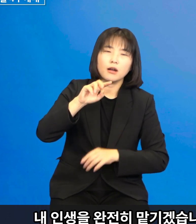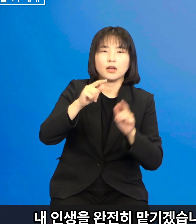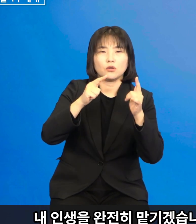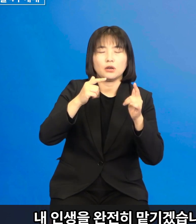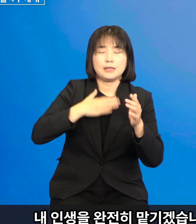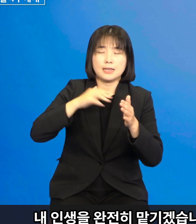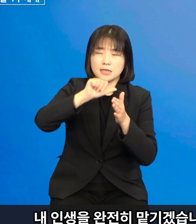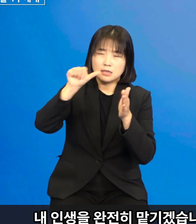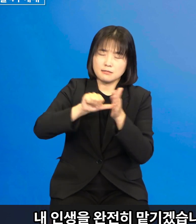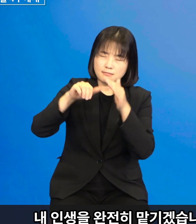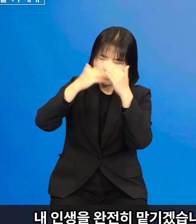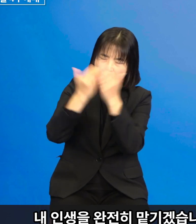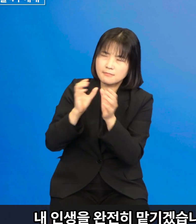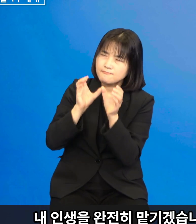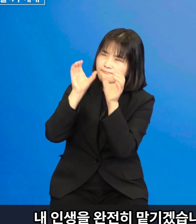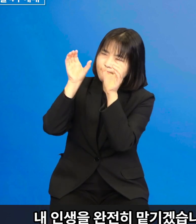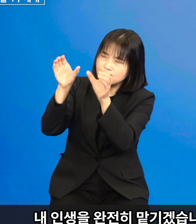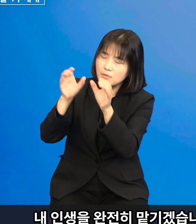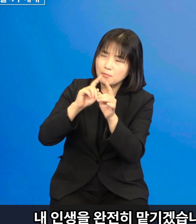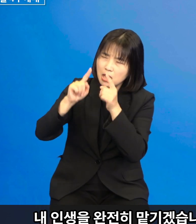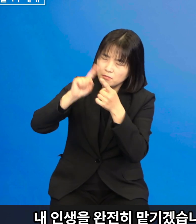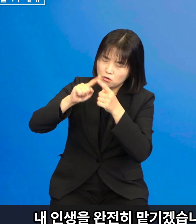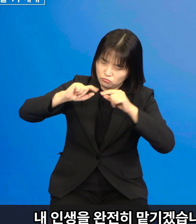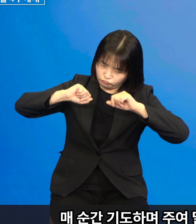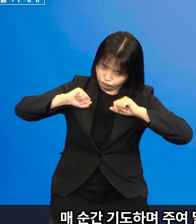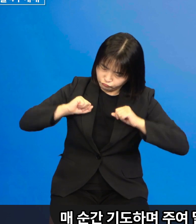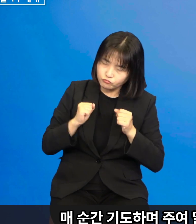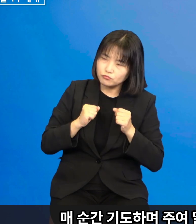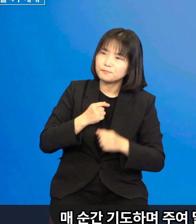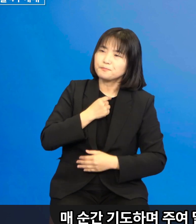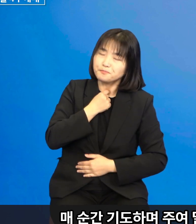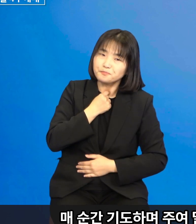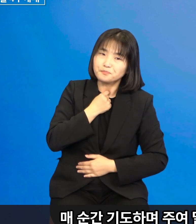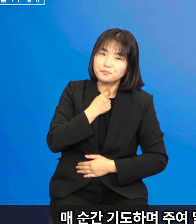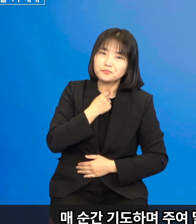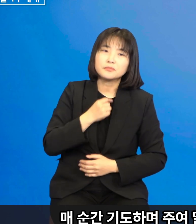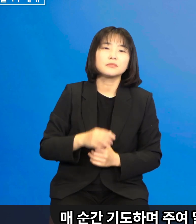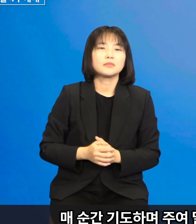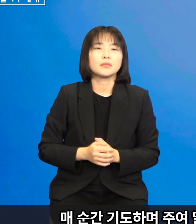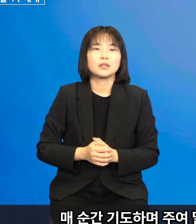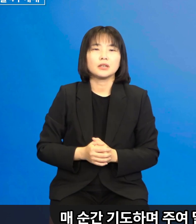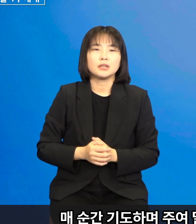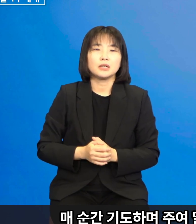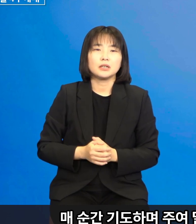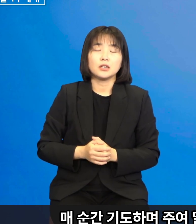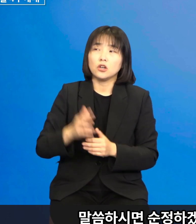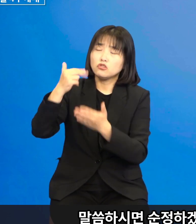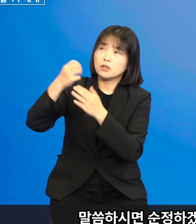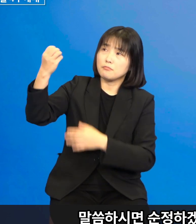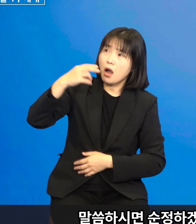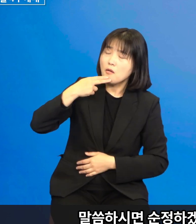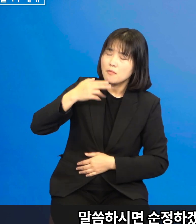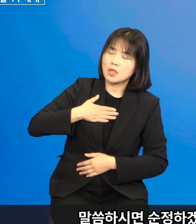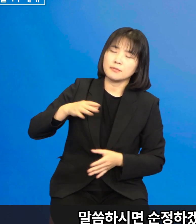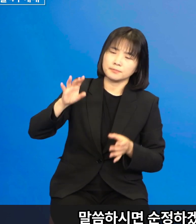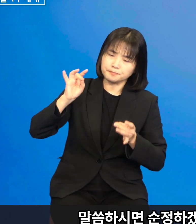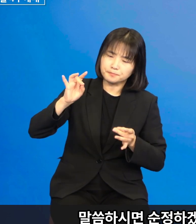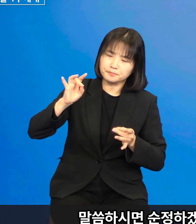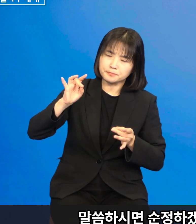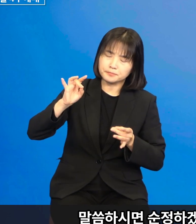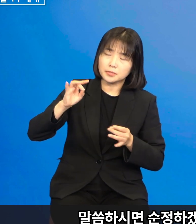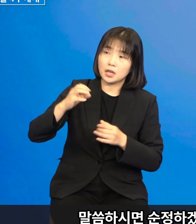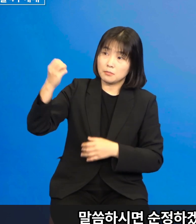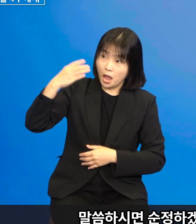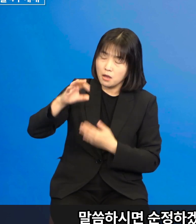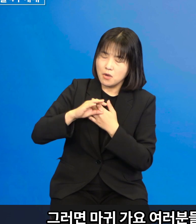완전히 맡기겠습니다. 말씀이 그대로 순종하겠습니다. 매 순간 기도하며 주여 말씀하지 않으면 멈추겠습니다. 말씀하시면 순종하겠습니다.